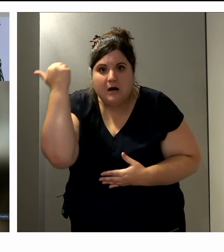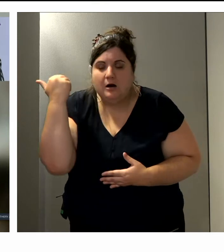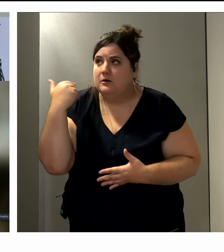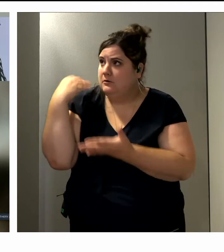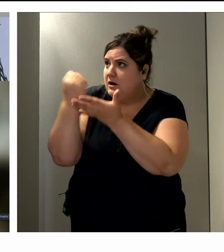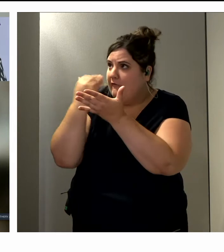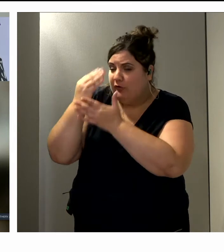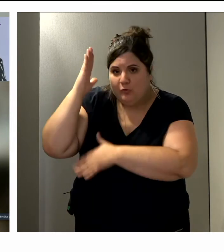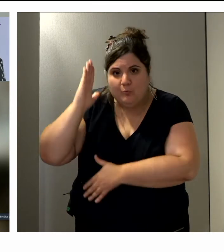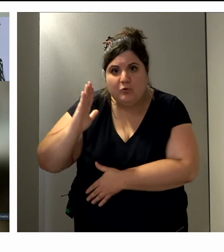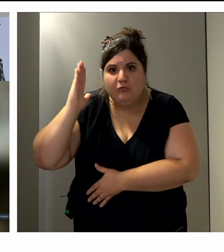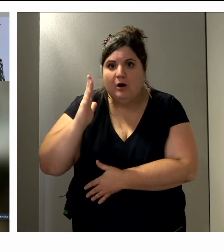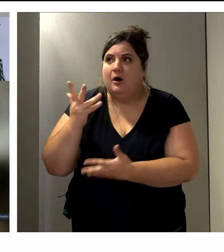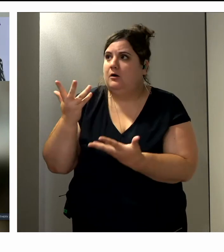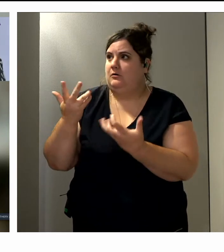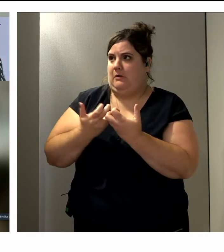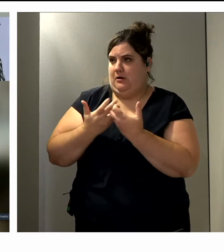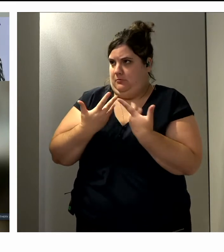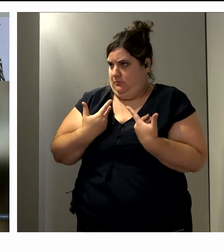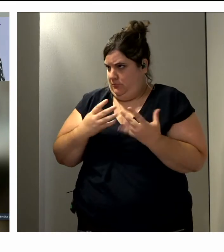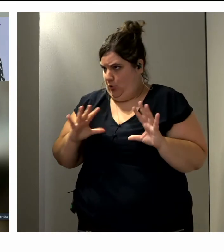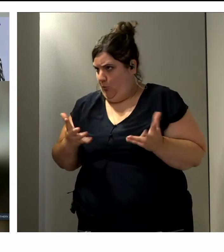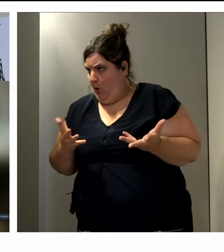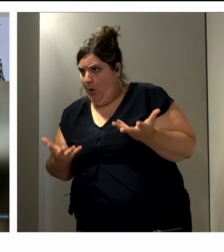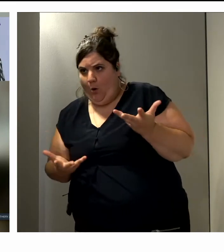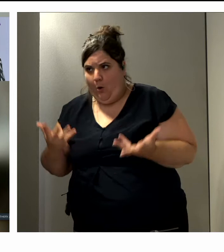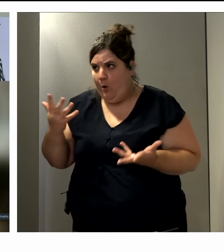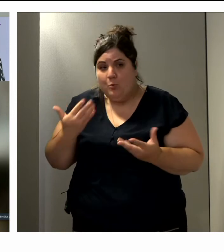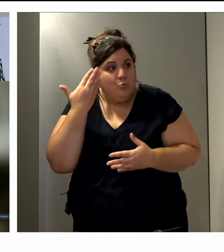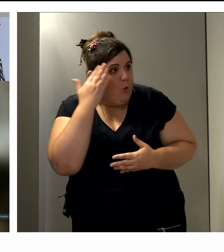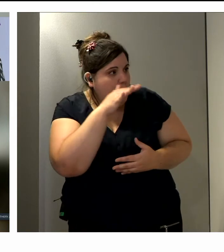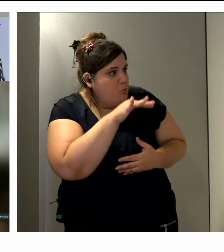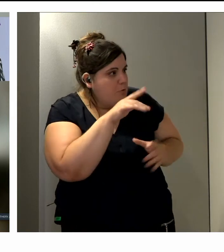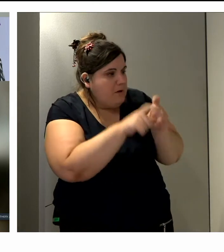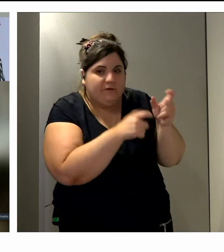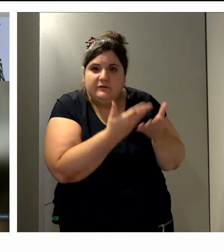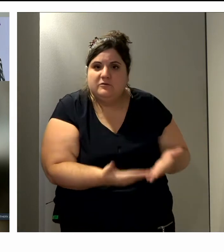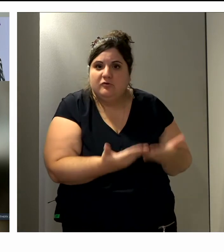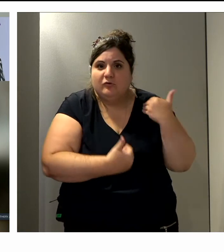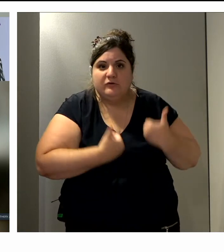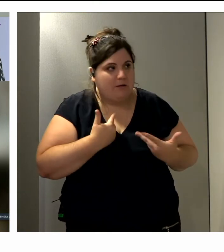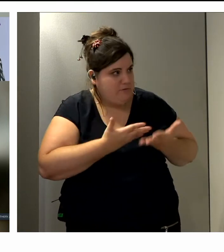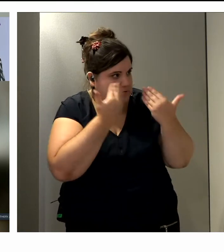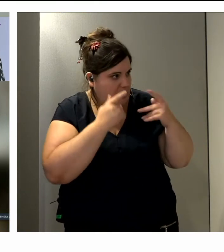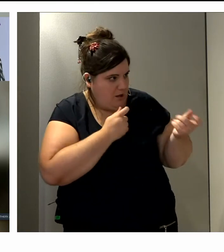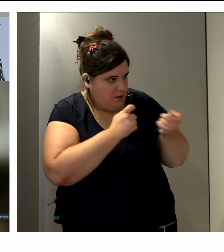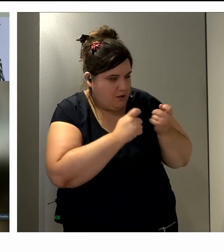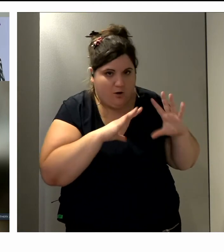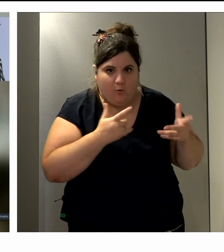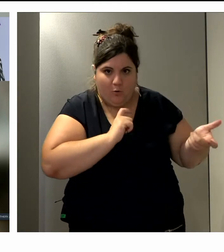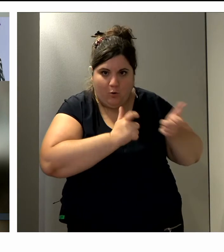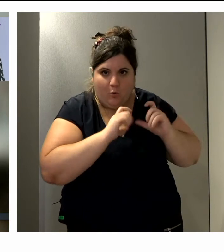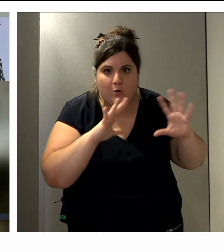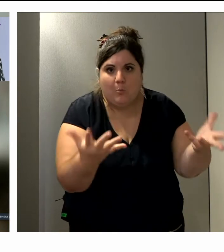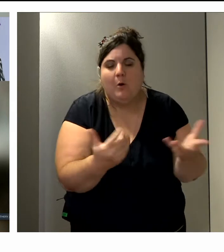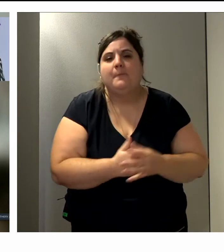d'informations pour aussi savoir comment interagir avec ces personnes. Parce qu'on parle aussi dans ce rapport d'accès à la vie étudiante pour les personnes en situation de